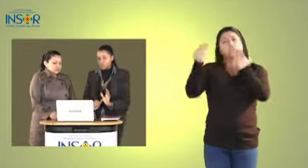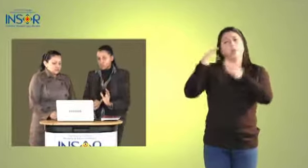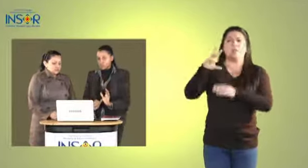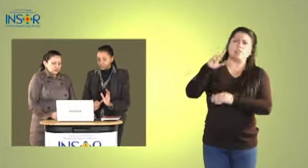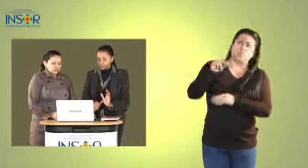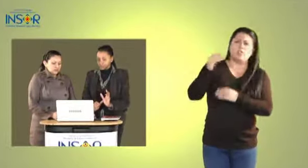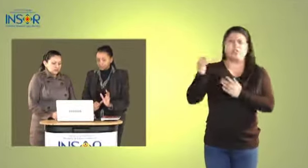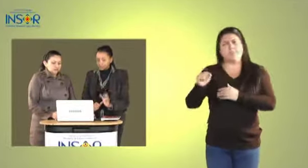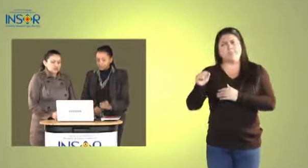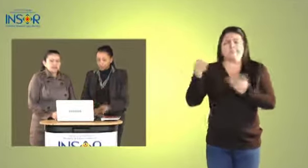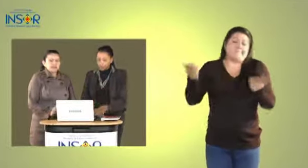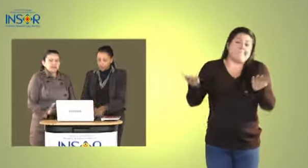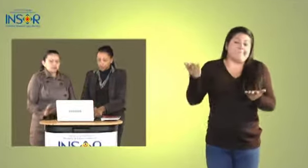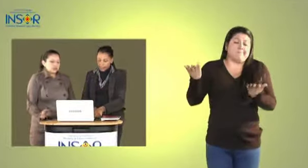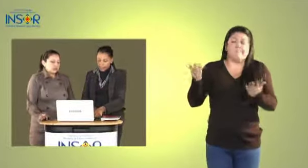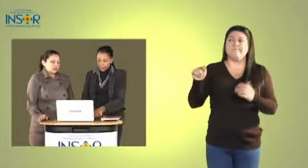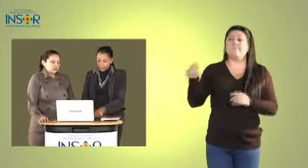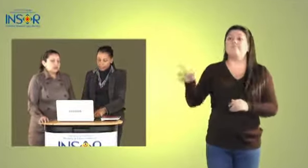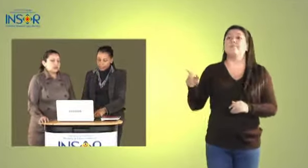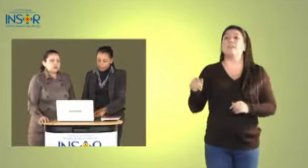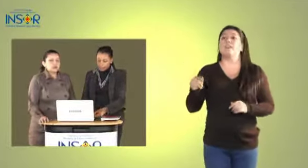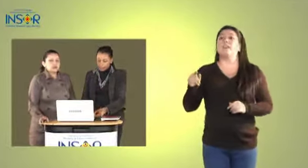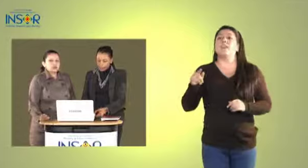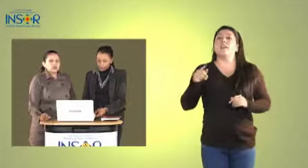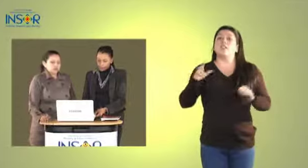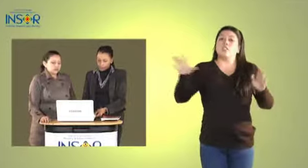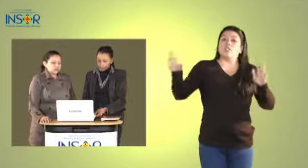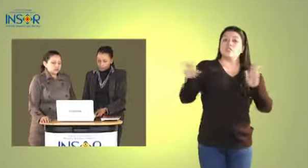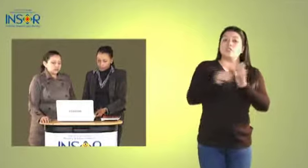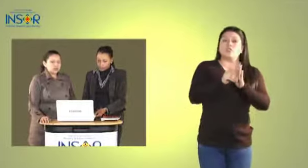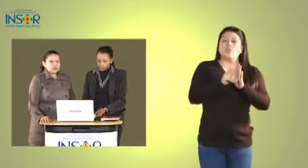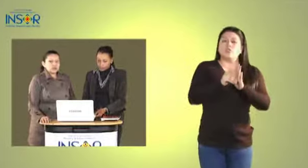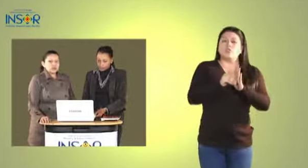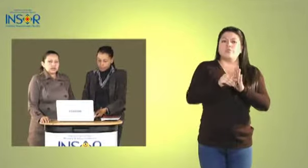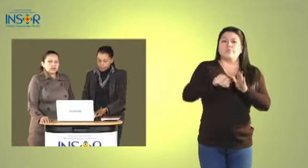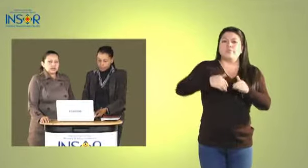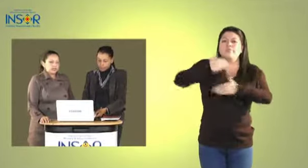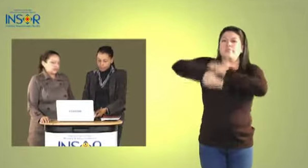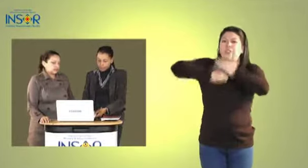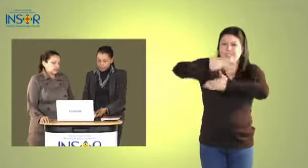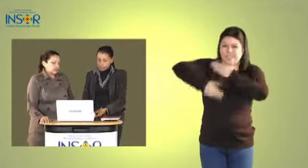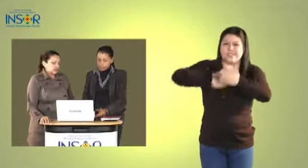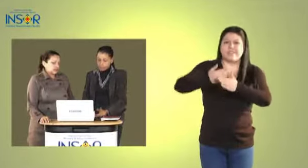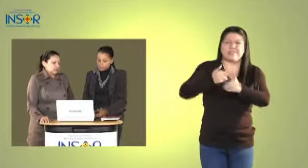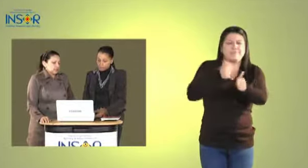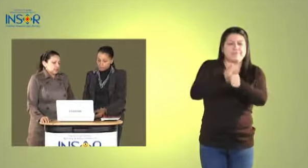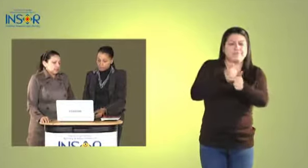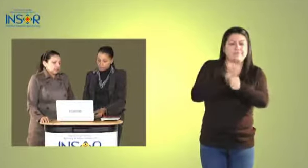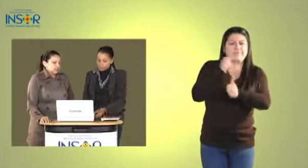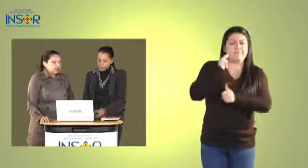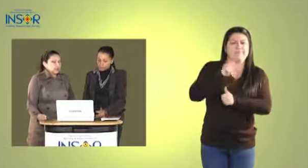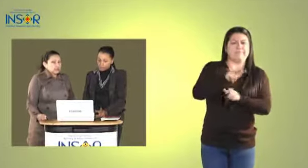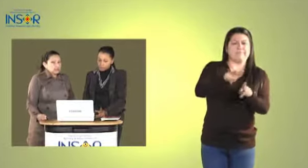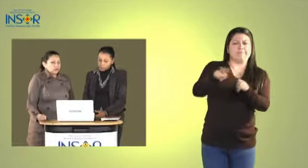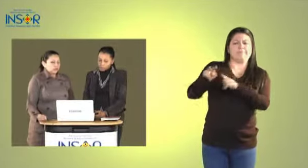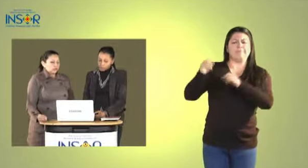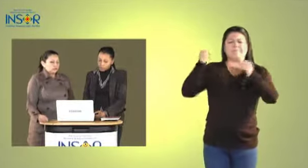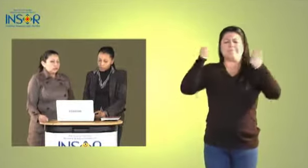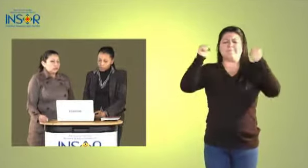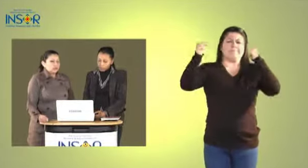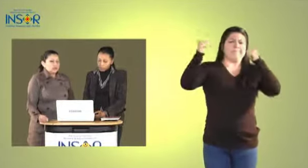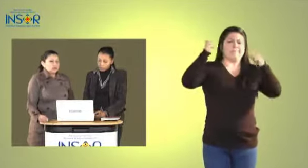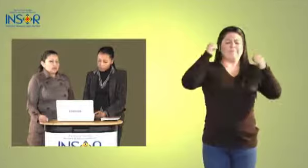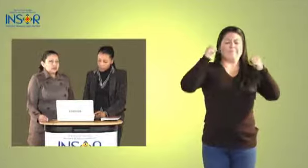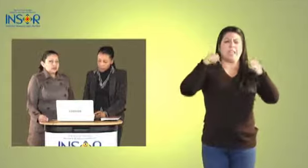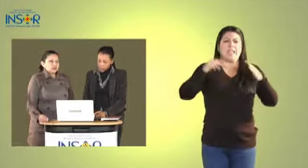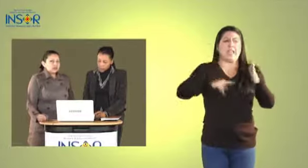estudiantes sordos. En todos los procesos de asesoría vemos la angustia de los docentes por este abordaje de la lengua escrita. Y cuando nosotros